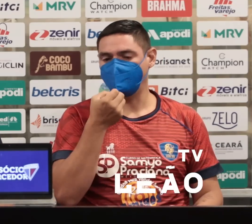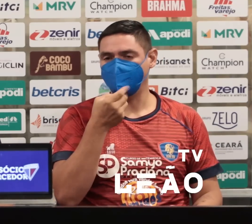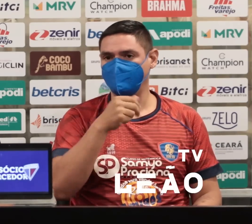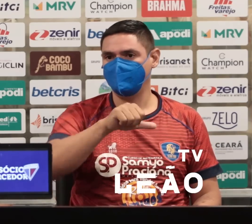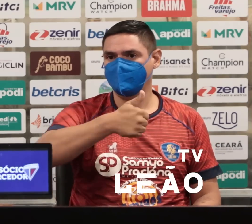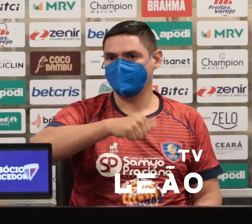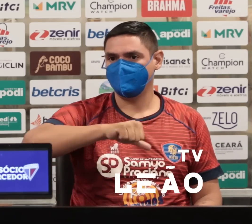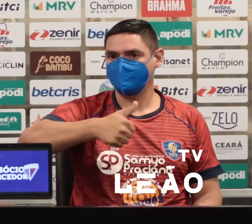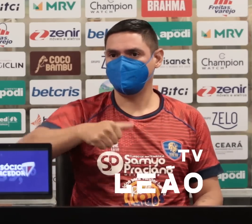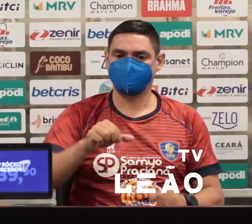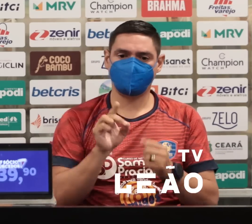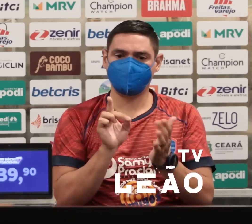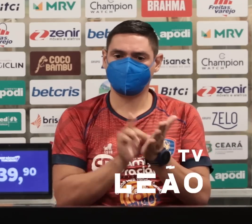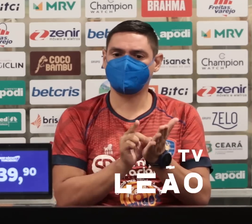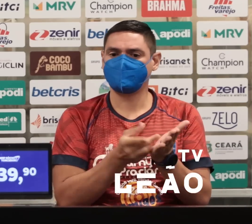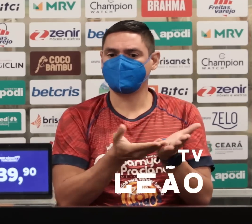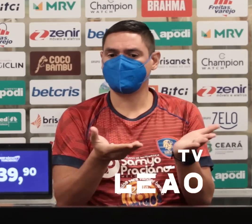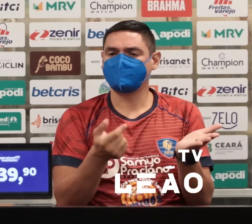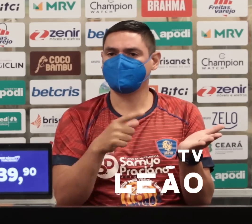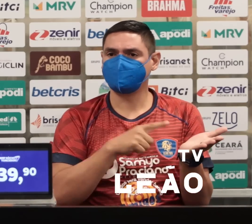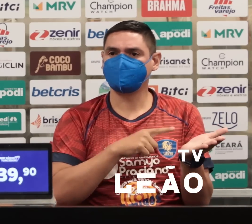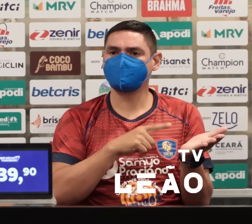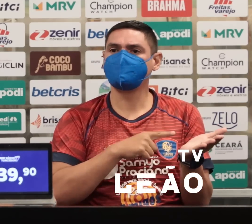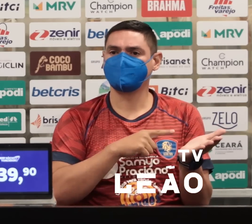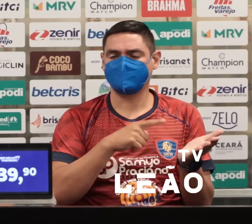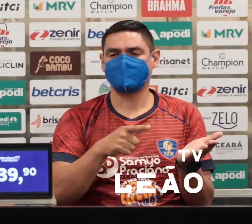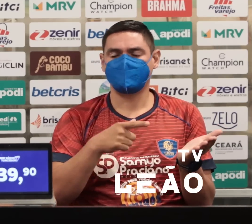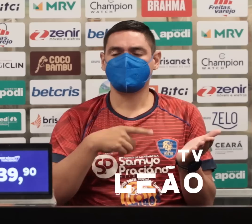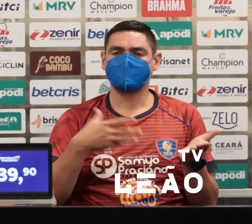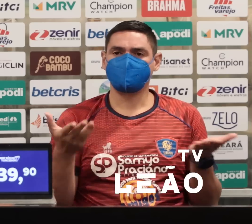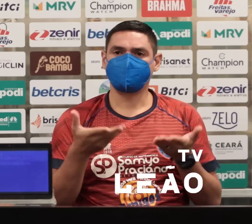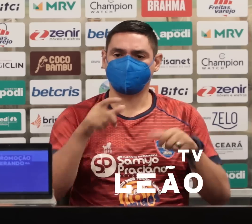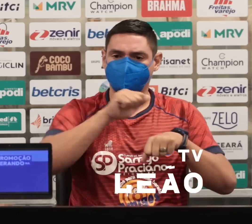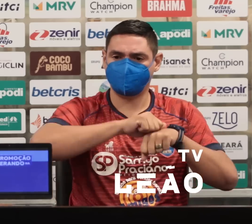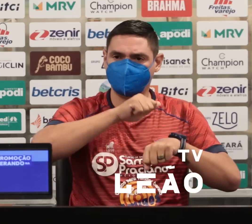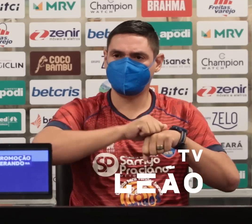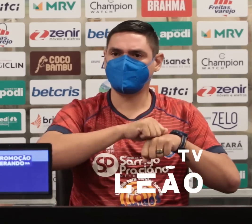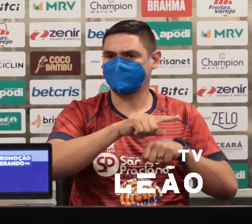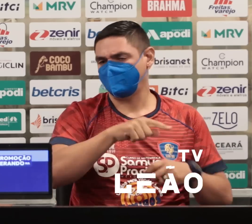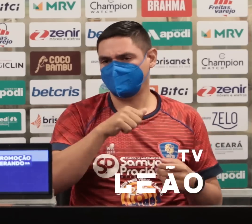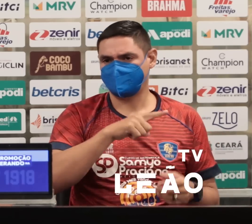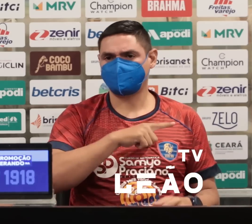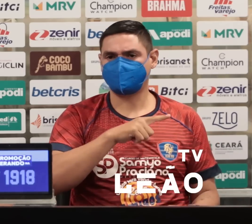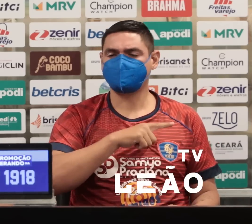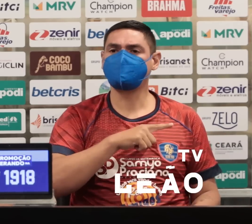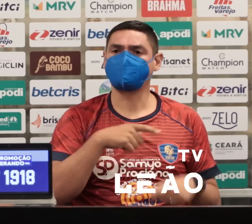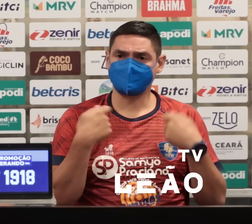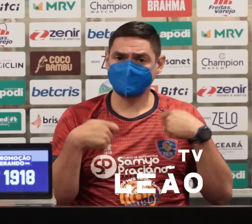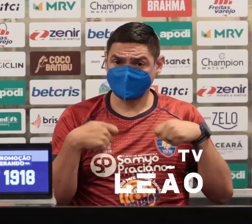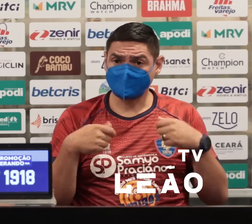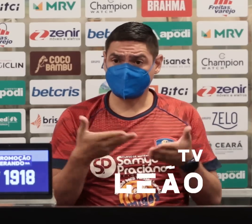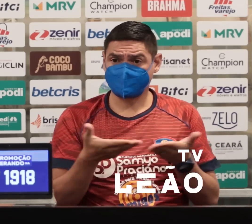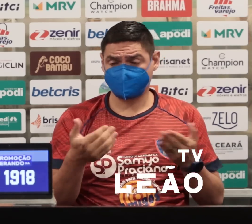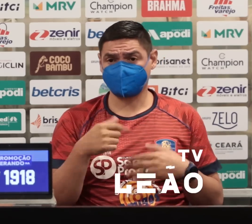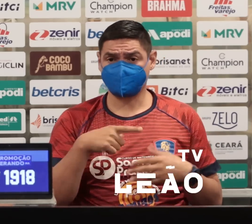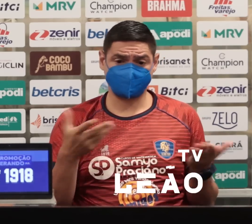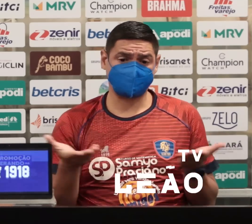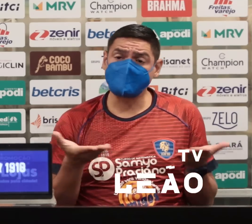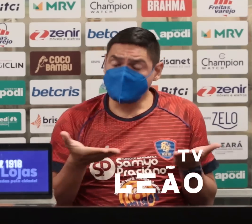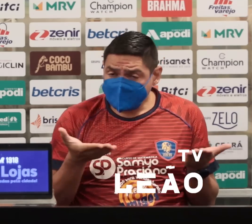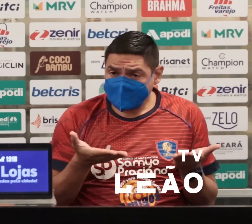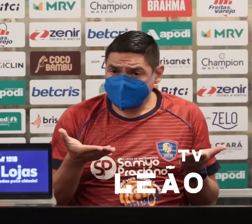que les van a tener esa fortaleza o mental que necesitamos en este